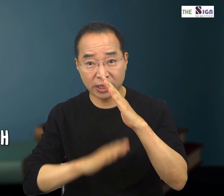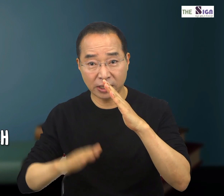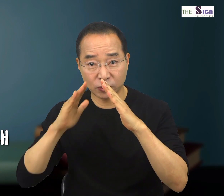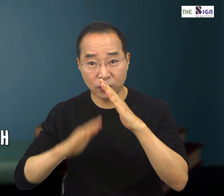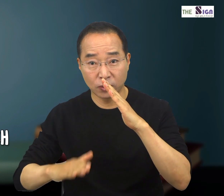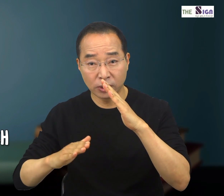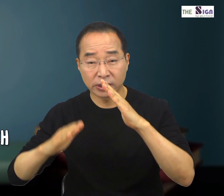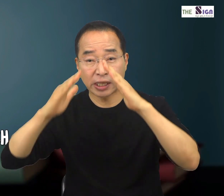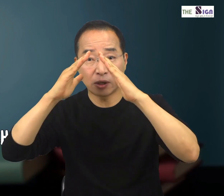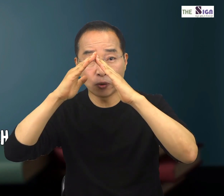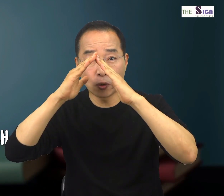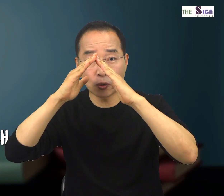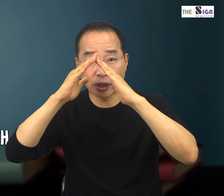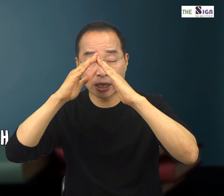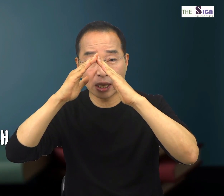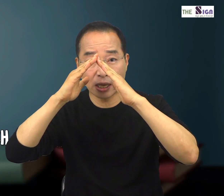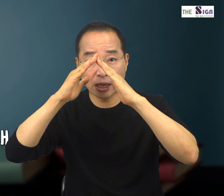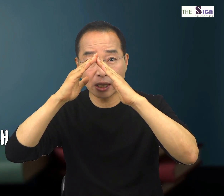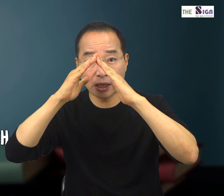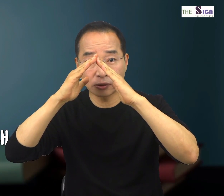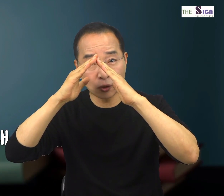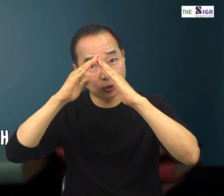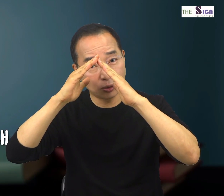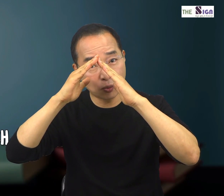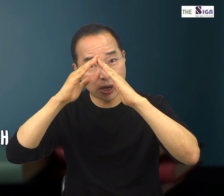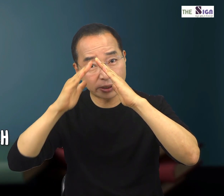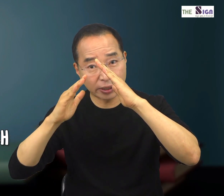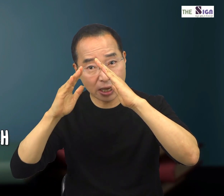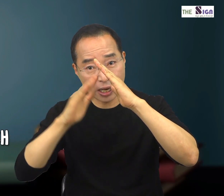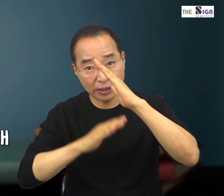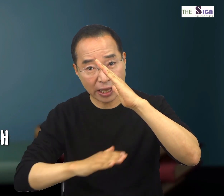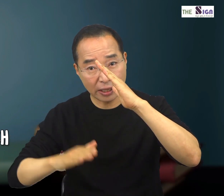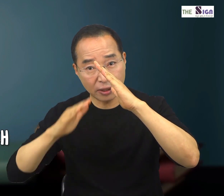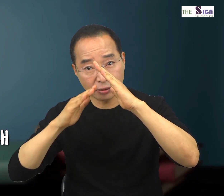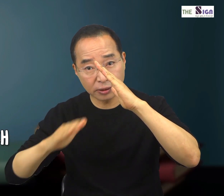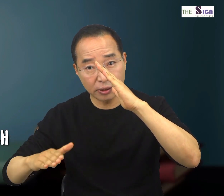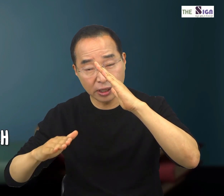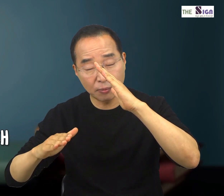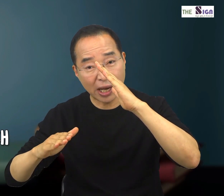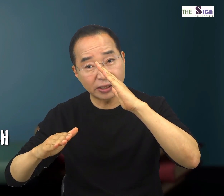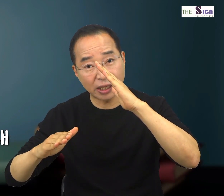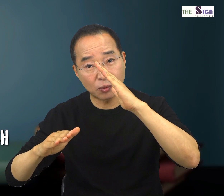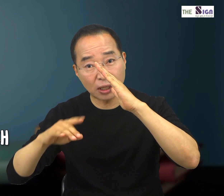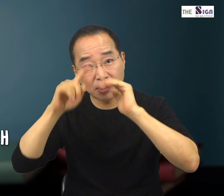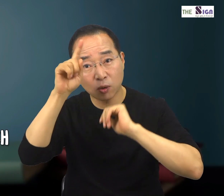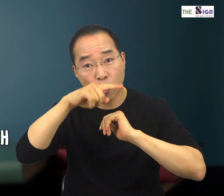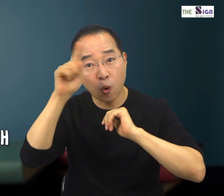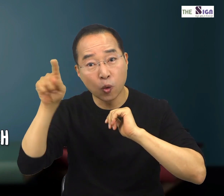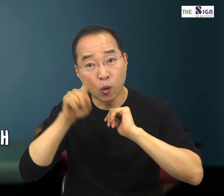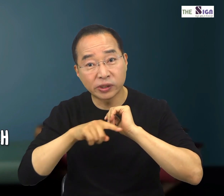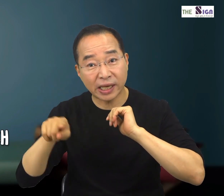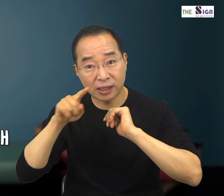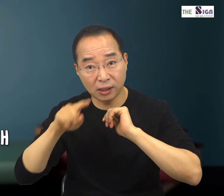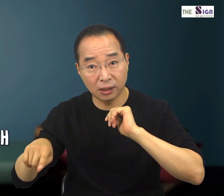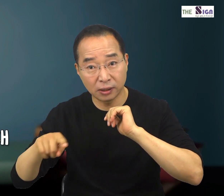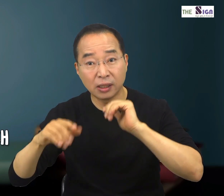하죠. 자, 요렇게 손을 모았다가 내려서, 이게 뭐 한자 뭐냐면 공공자를